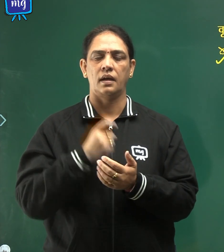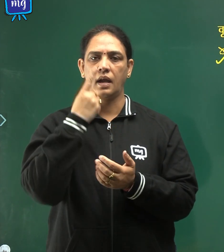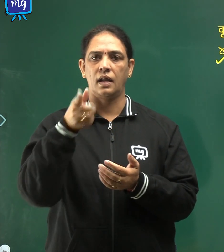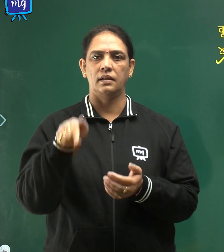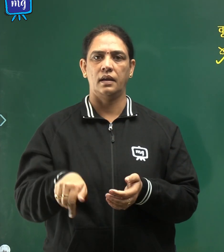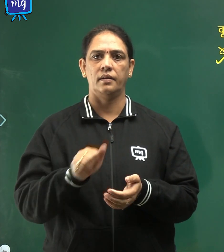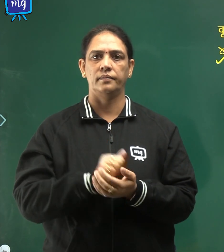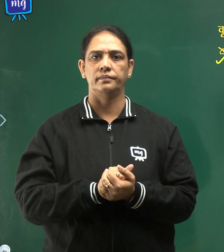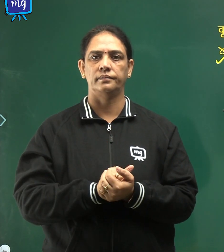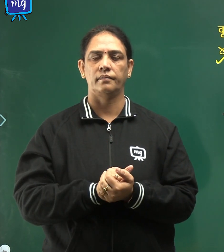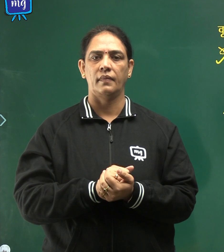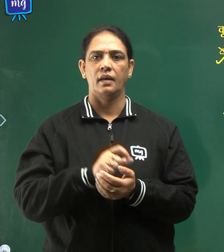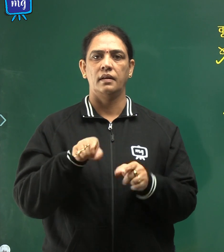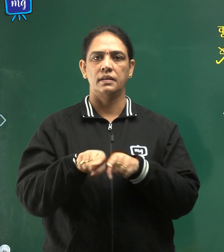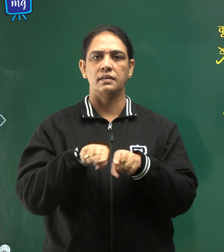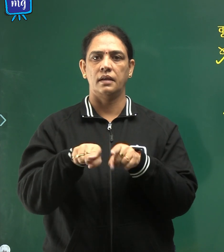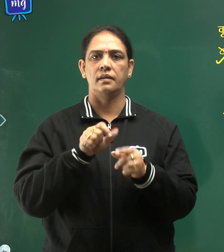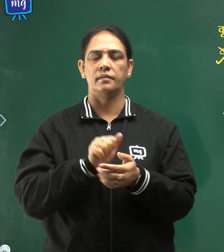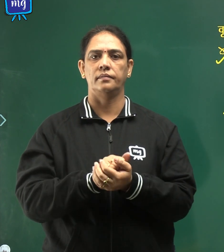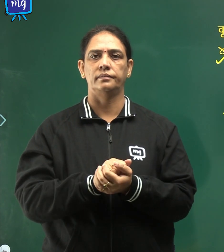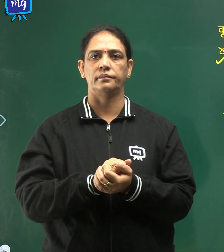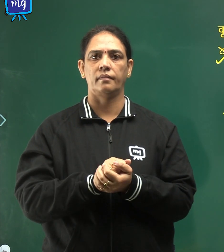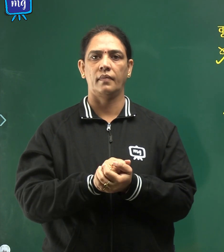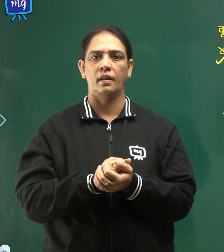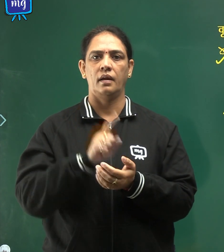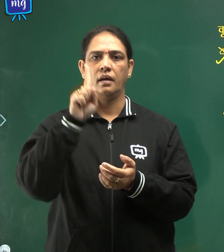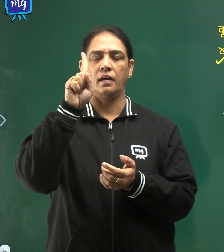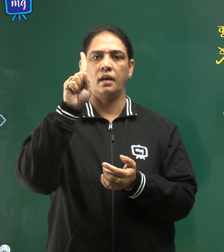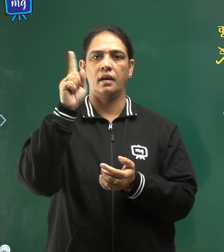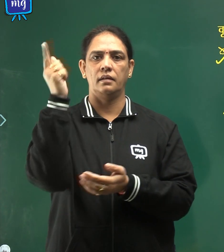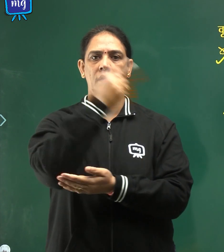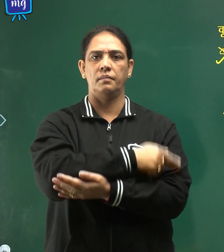कहलाता है। जैसे एक दिन में